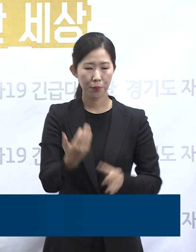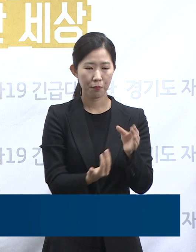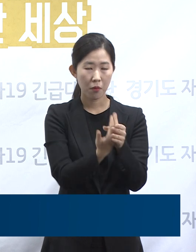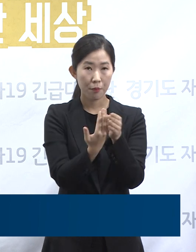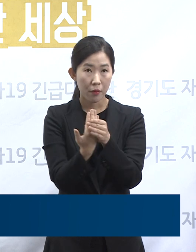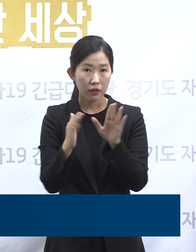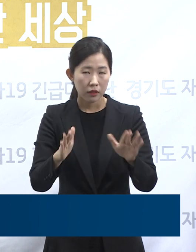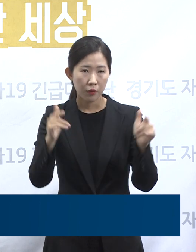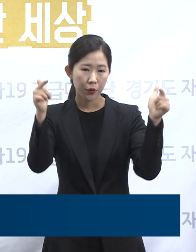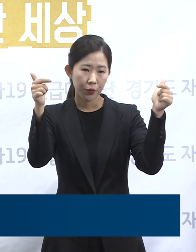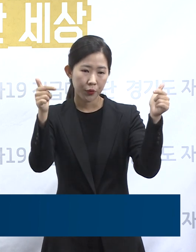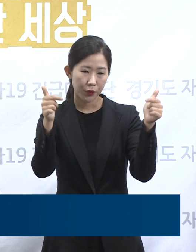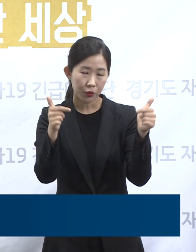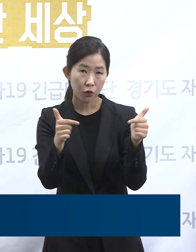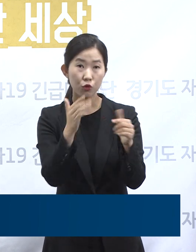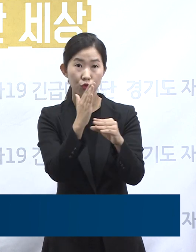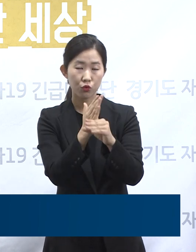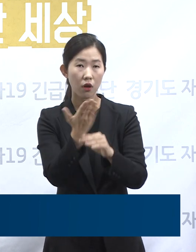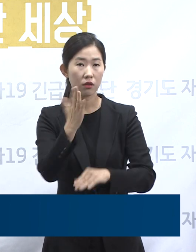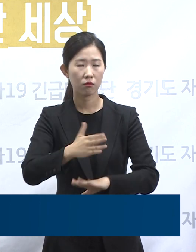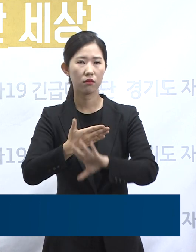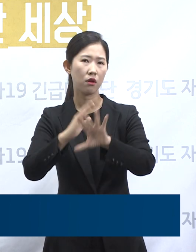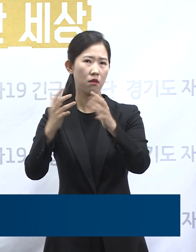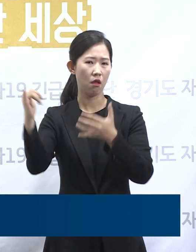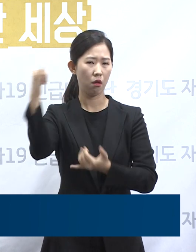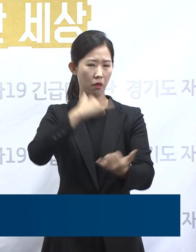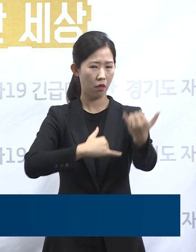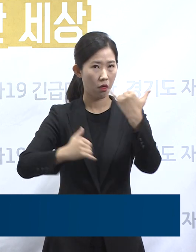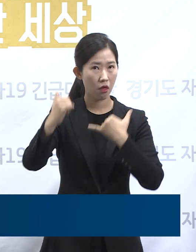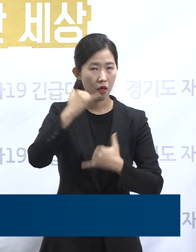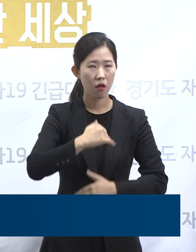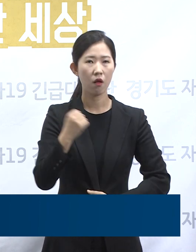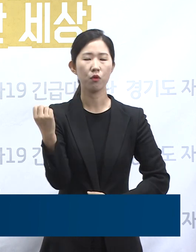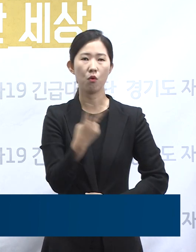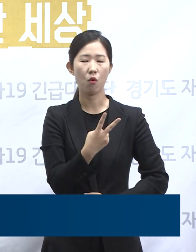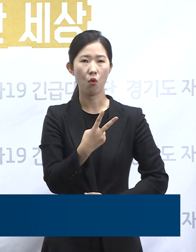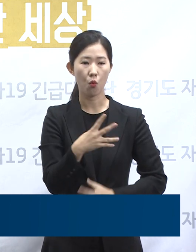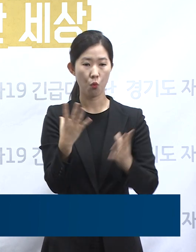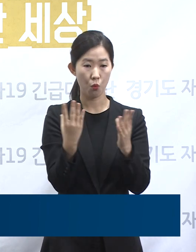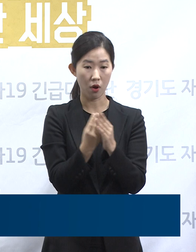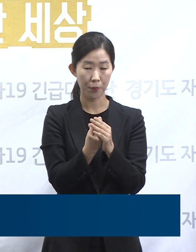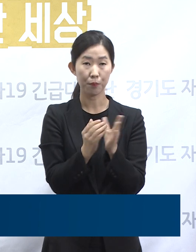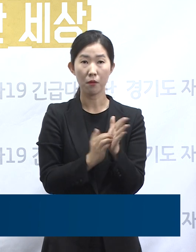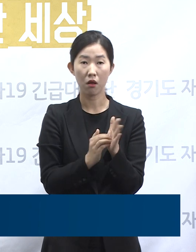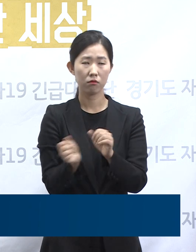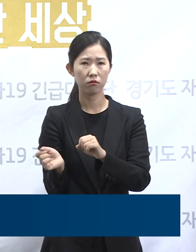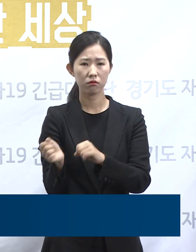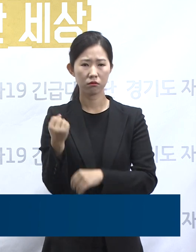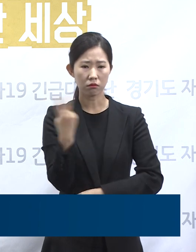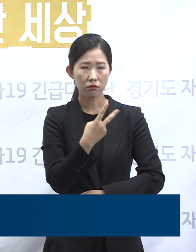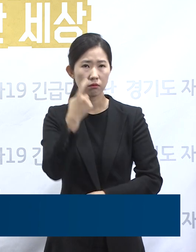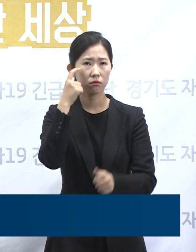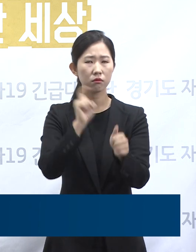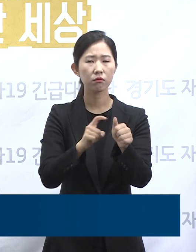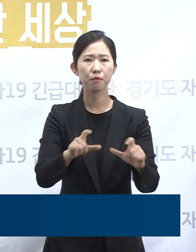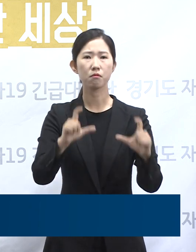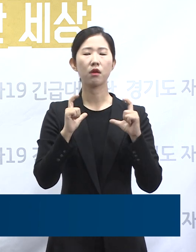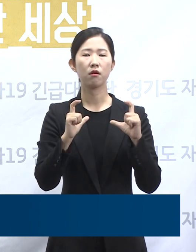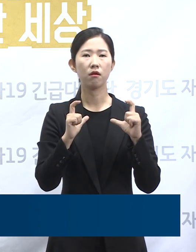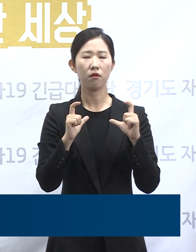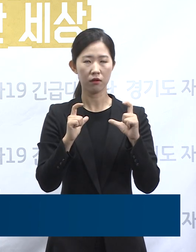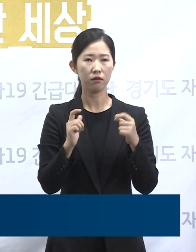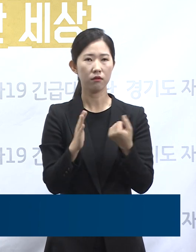진정세를 보이고 있지만, 해외 유입 확진자를 비롯 완치자의 재확진 사례 및 신규 확진자도 꾸준히 발생하고